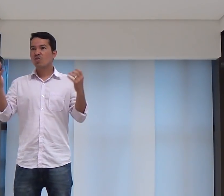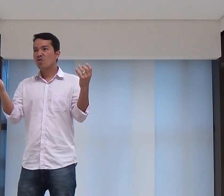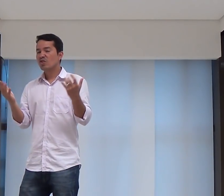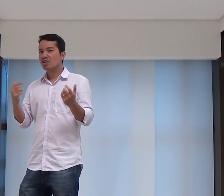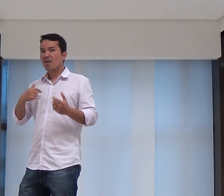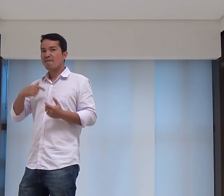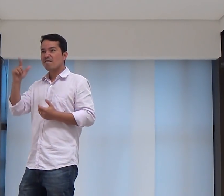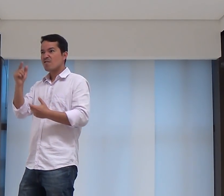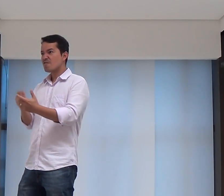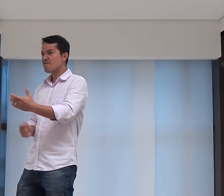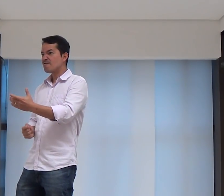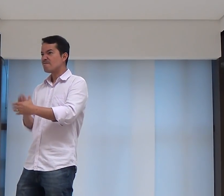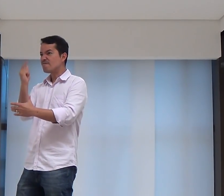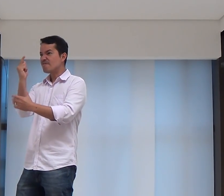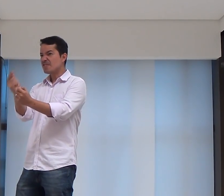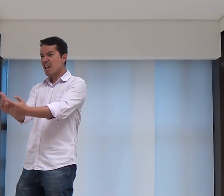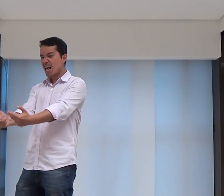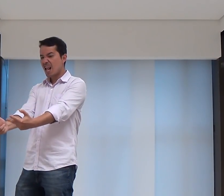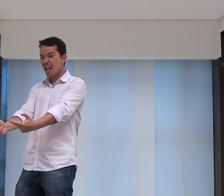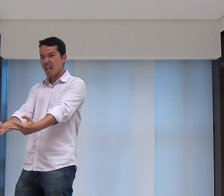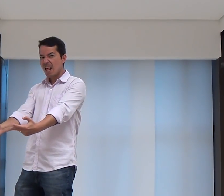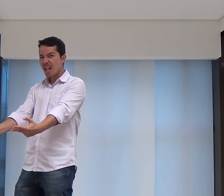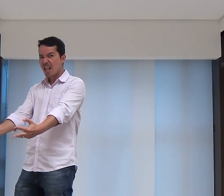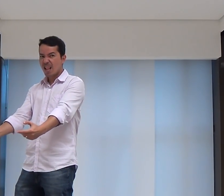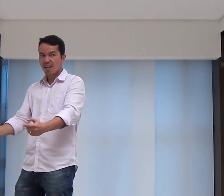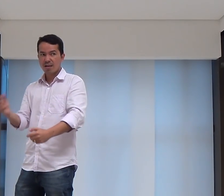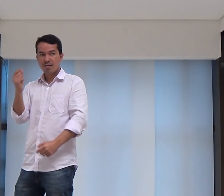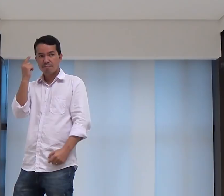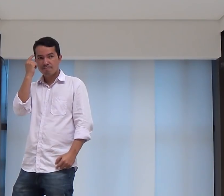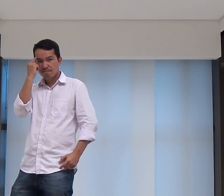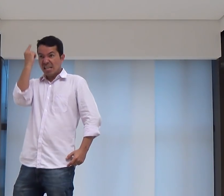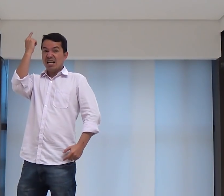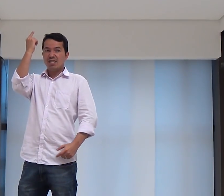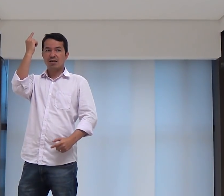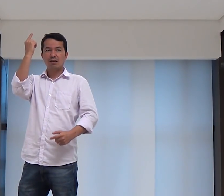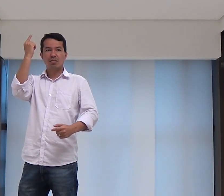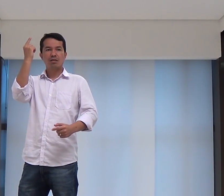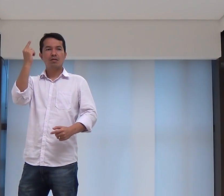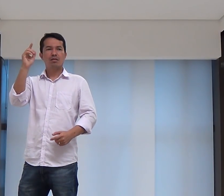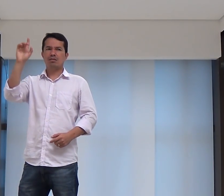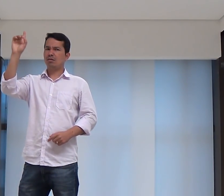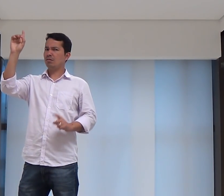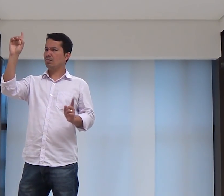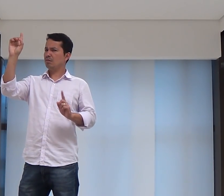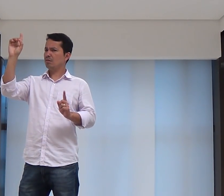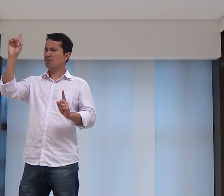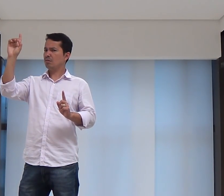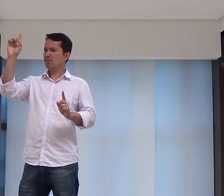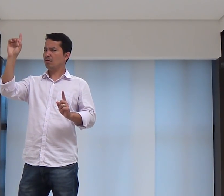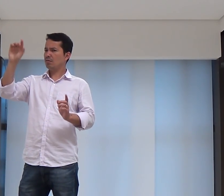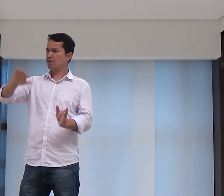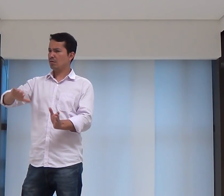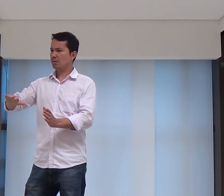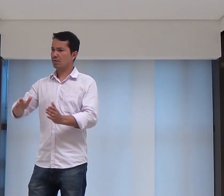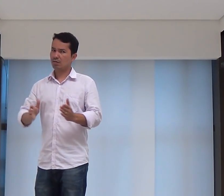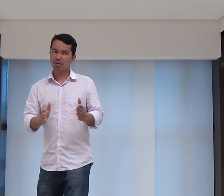enriquecer. Hoje eu vou comprar um monte de coisa. Se qualquer uma dessas coisas for teu primeiro